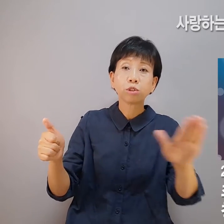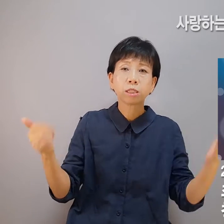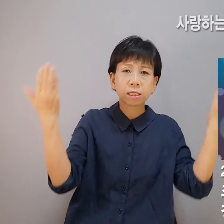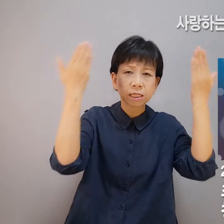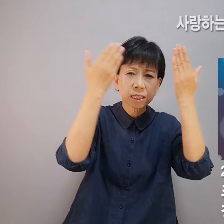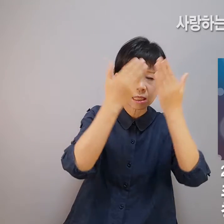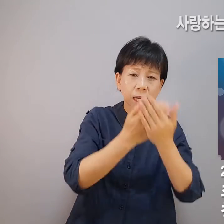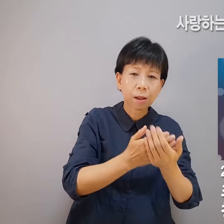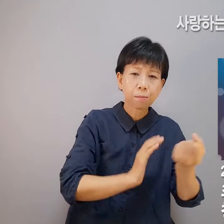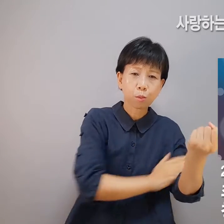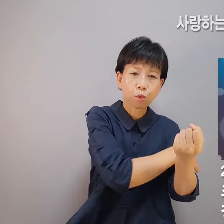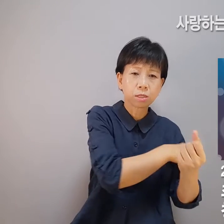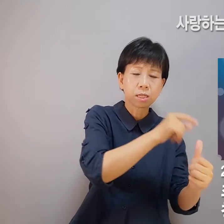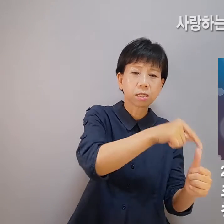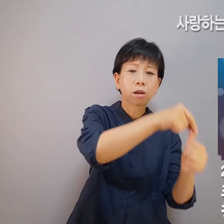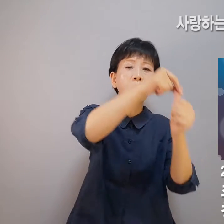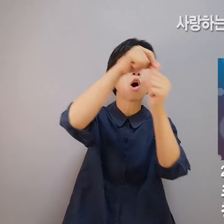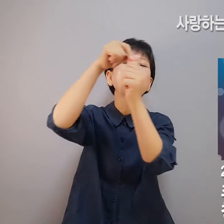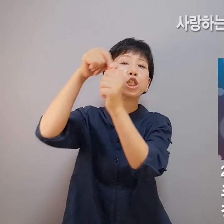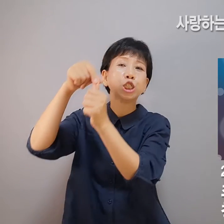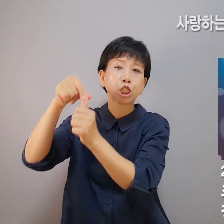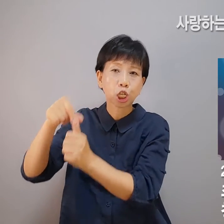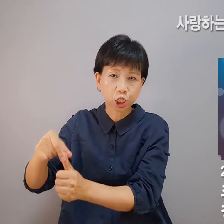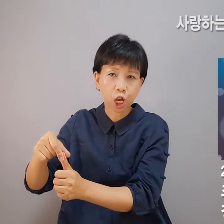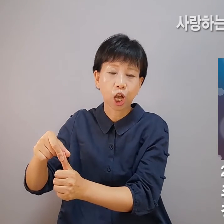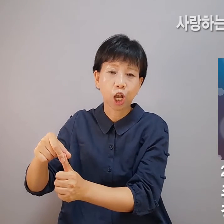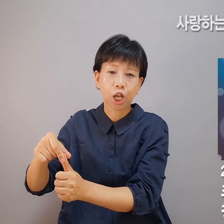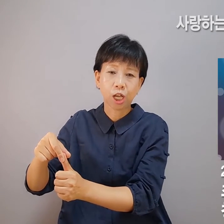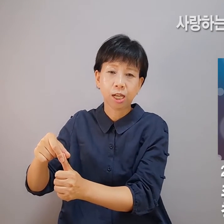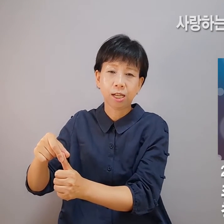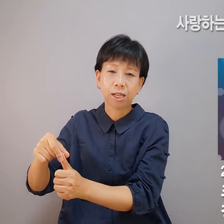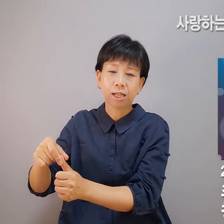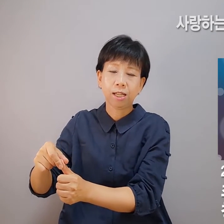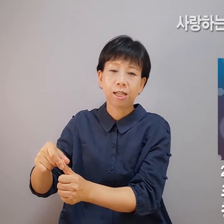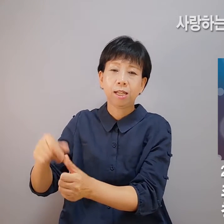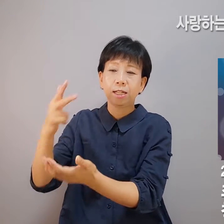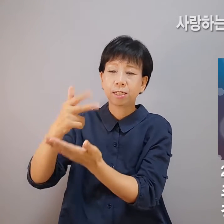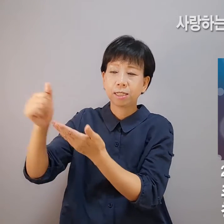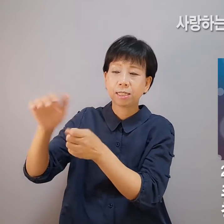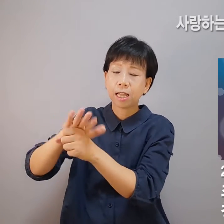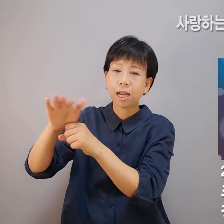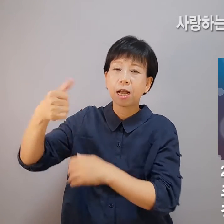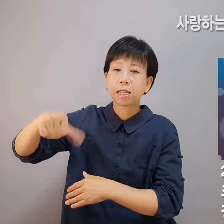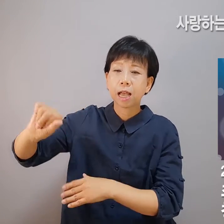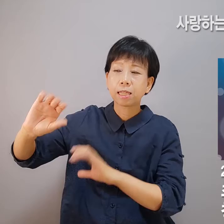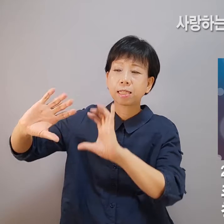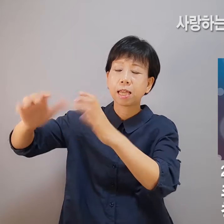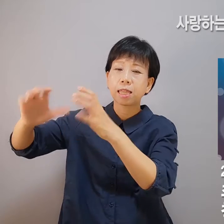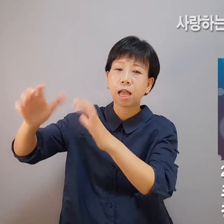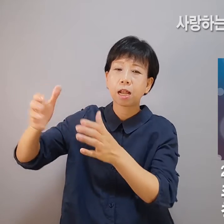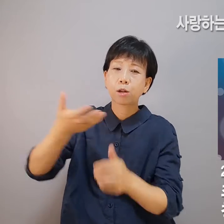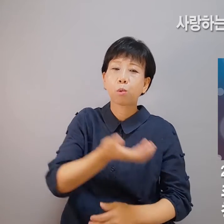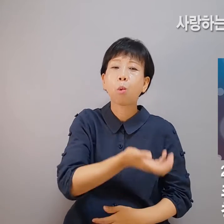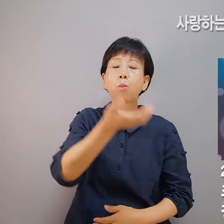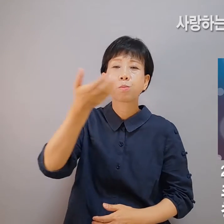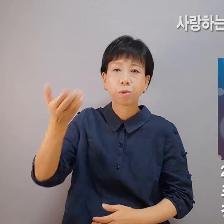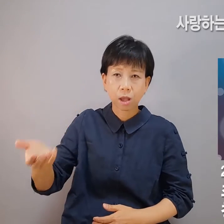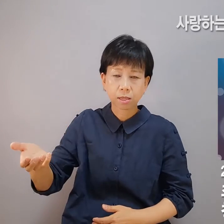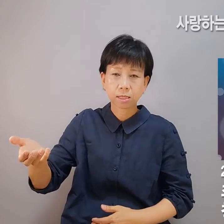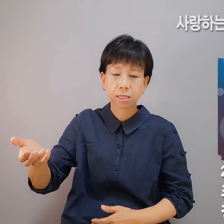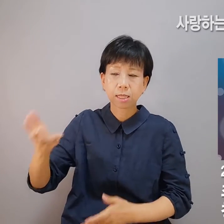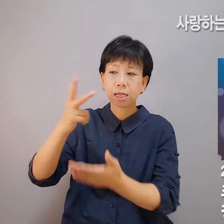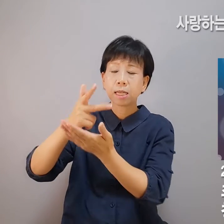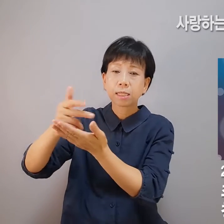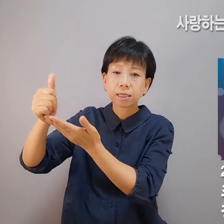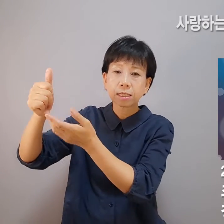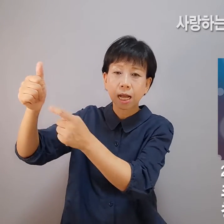권세에서 건져내사는 구출해냈다는 뜻입니다. 그의 사랑의 아들의 나라로 옮기셨으니 14절 그